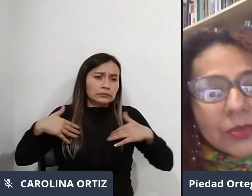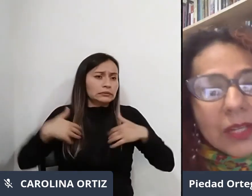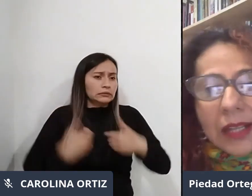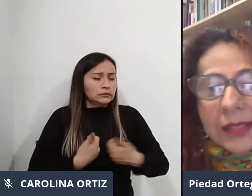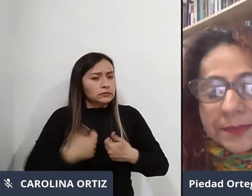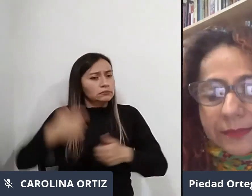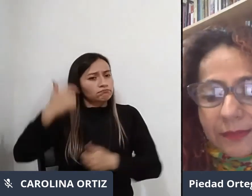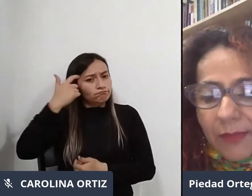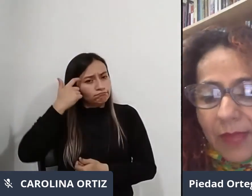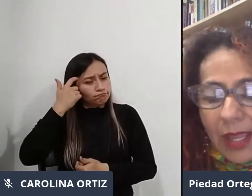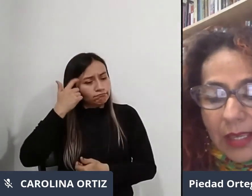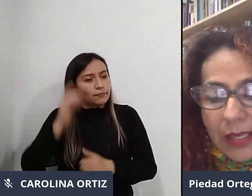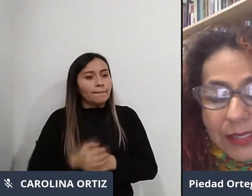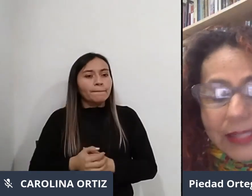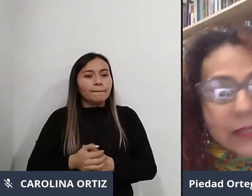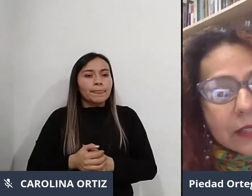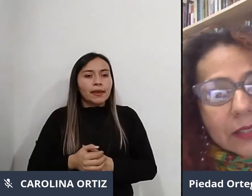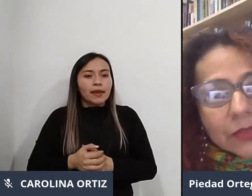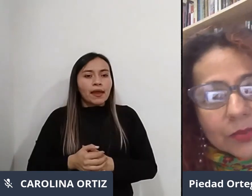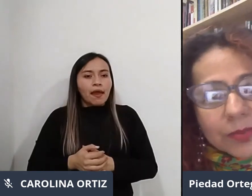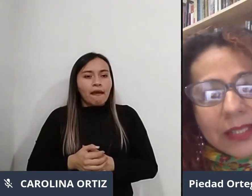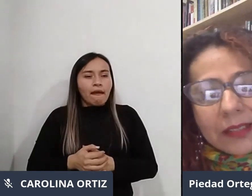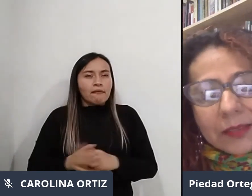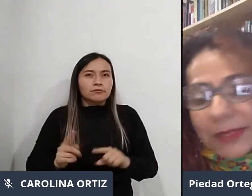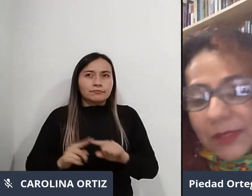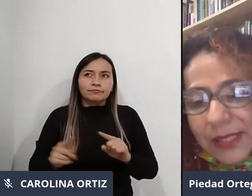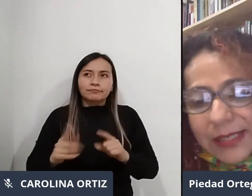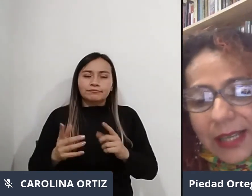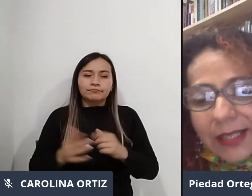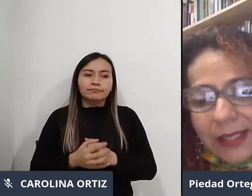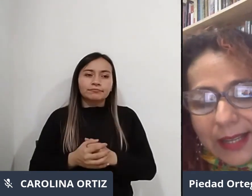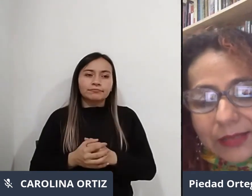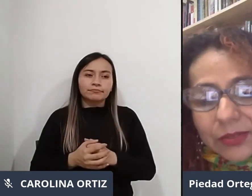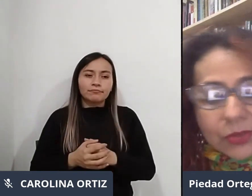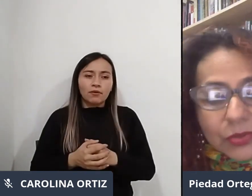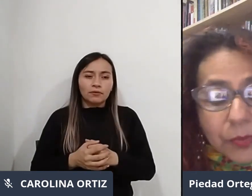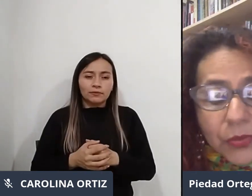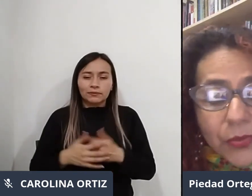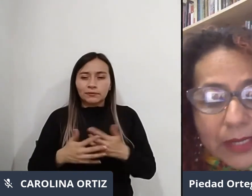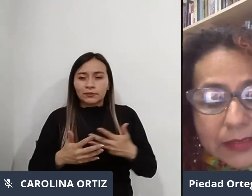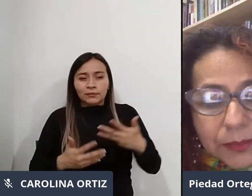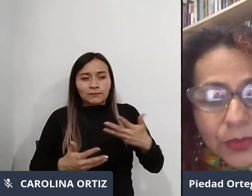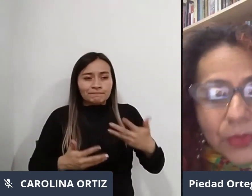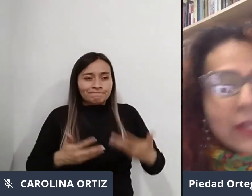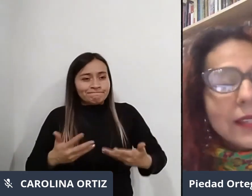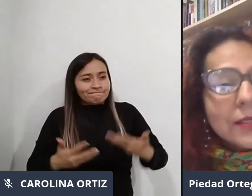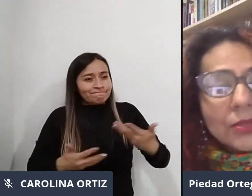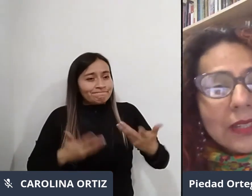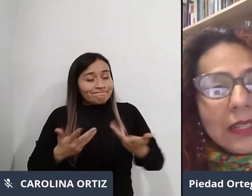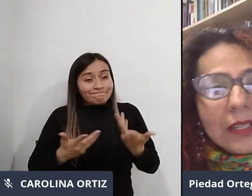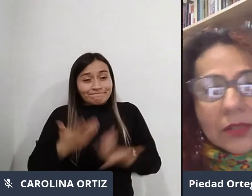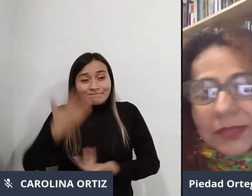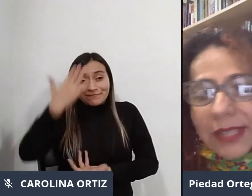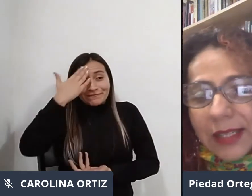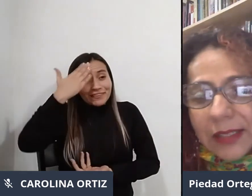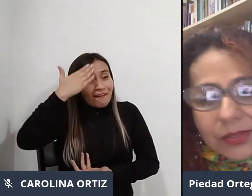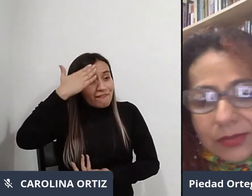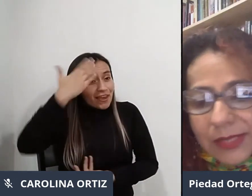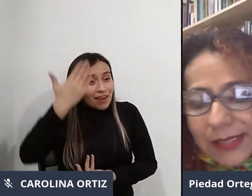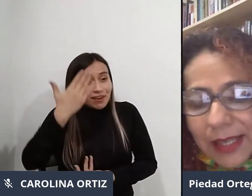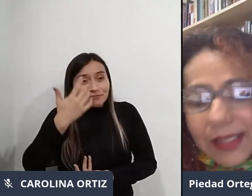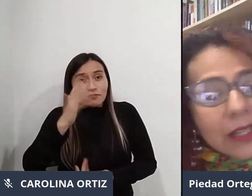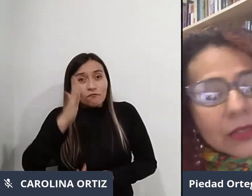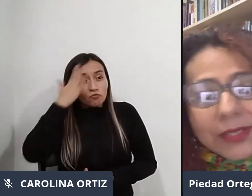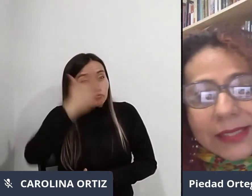hay una esta incertidumbre pues nos está generando, no estoy por fuera tampoco de esto,